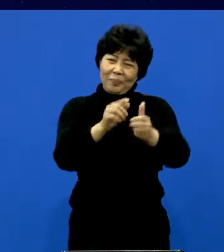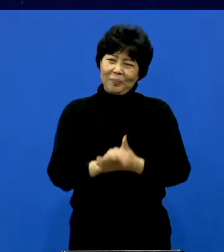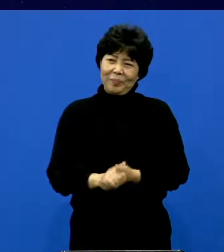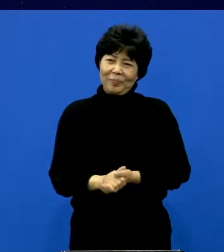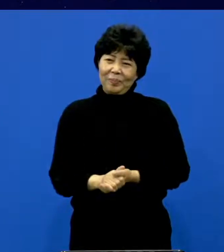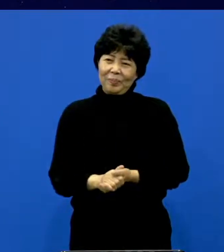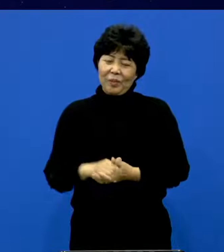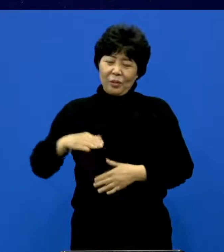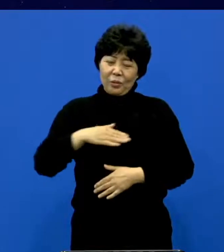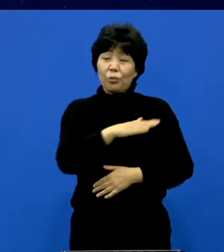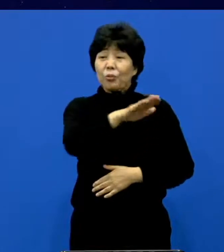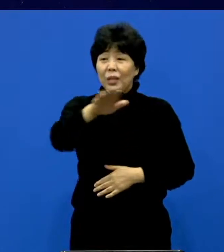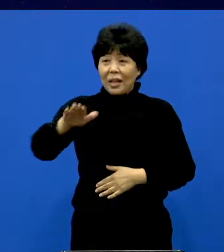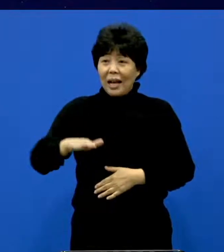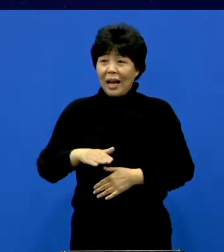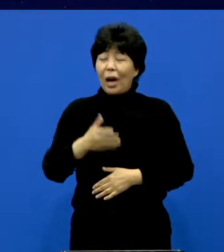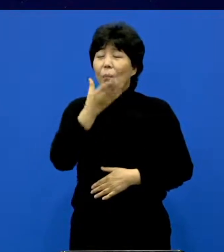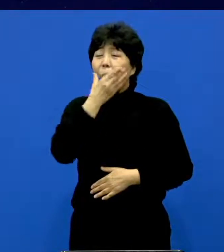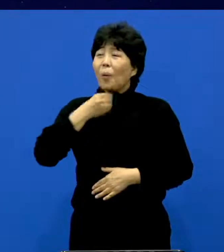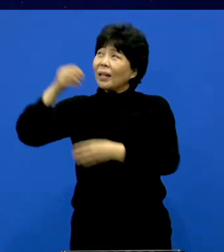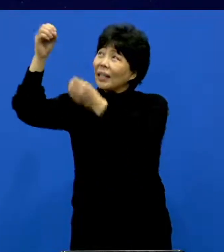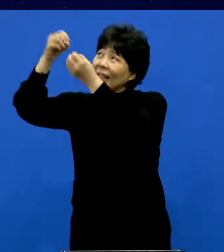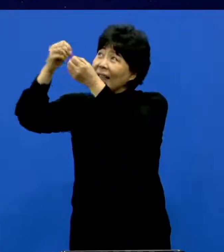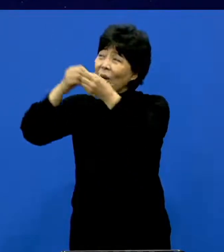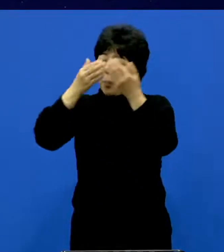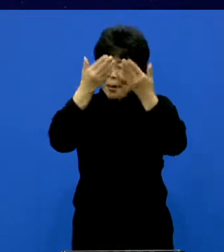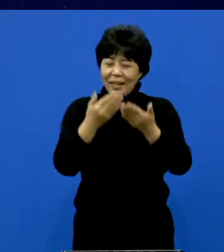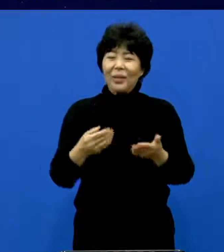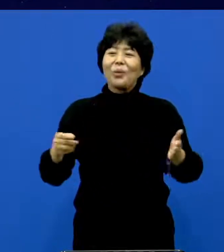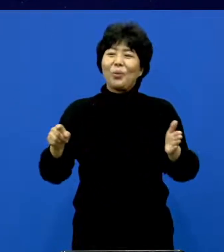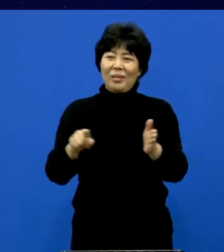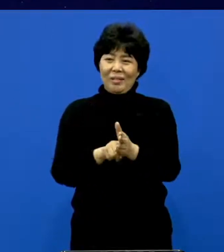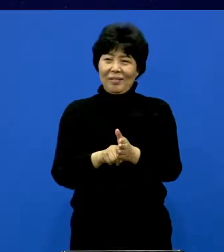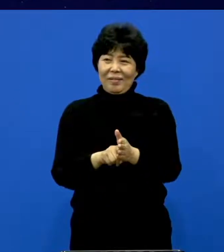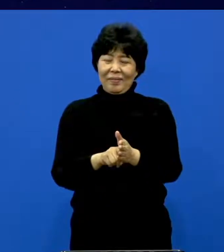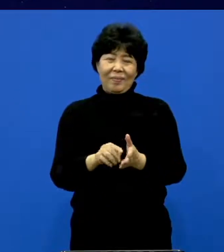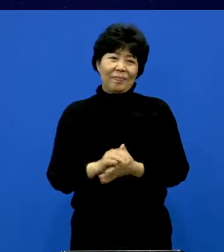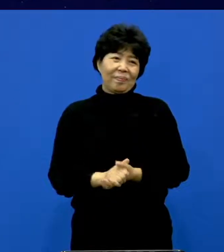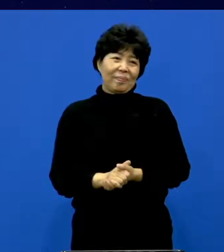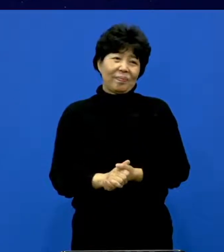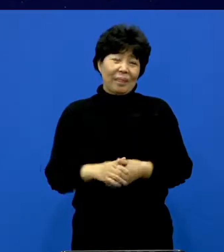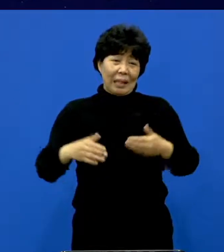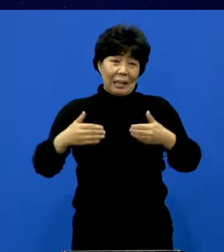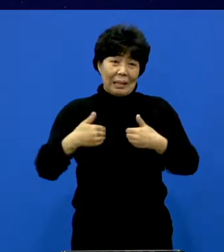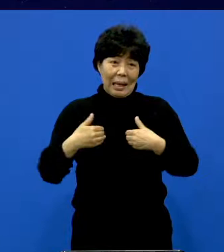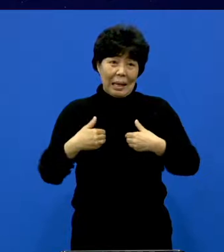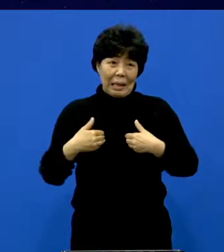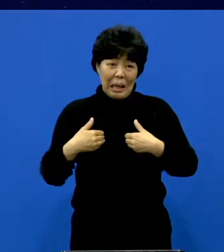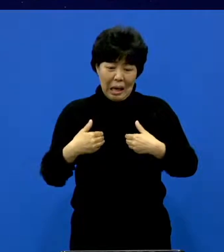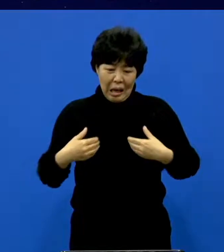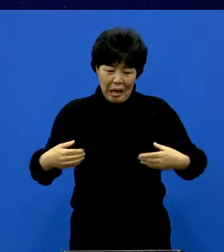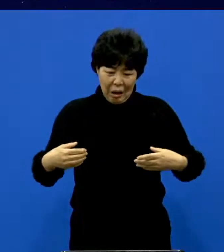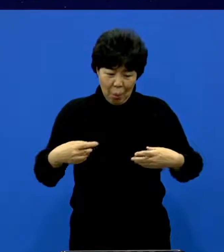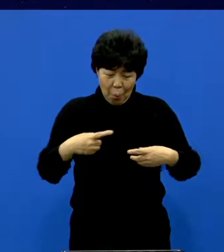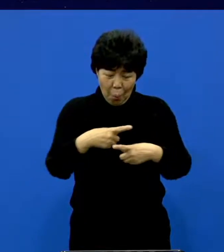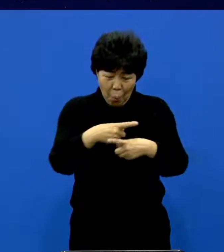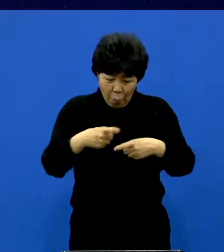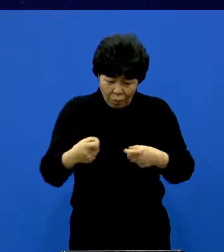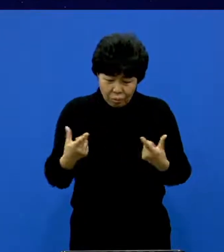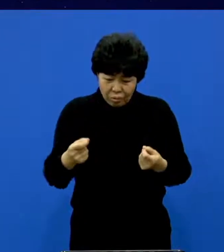복을 이어받게 하려 함이라. 자, 나에게 적대적으로 대하는 사람들에게 내가 어떻게 반응할 것인가?